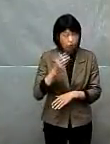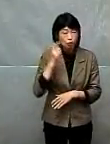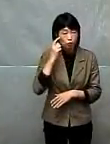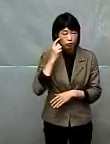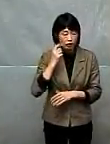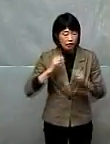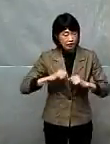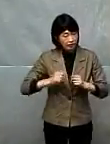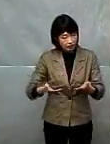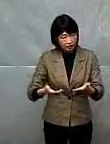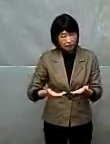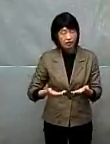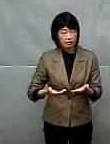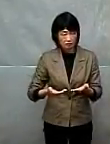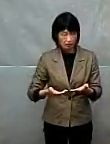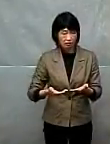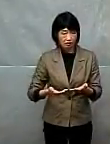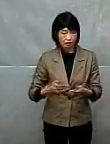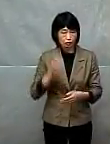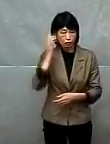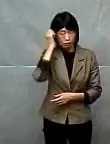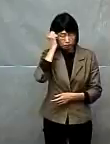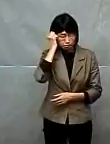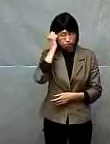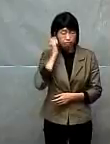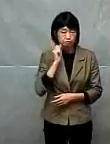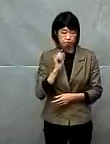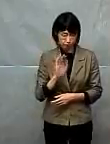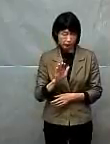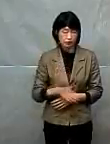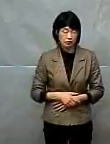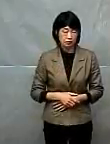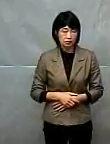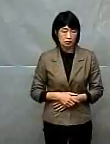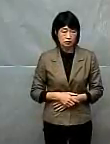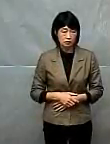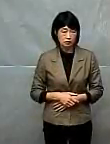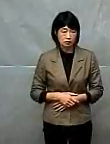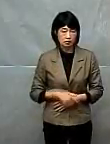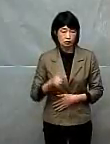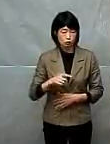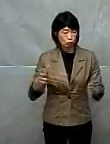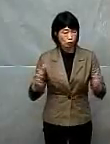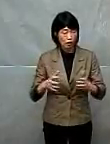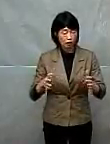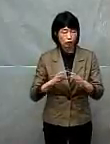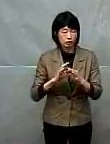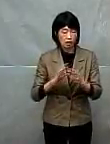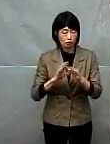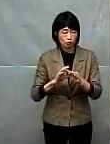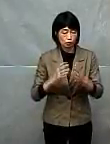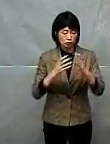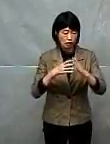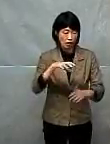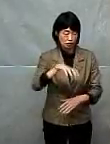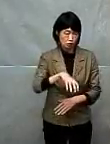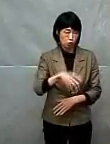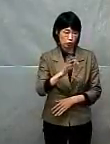けられたことを記憶しております。でその会合にかかる会場